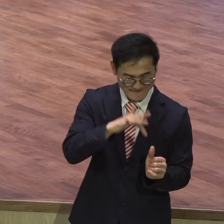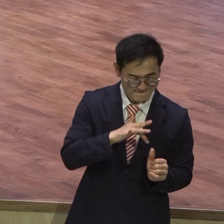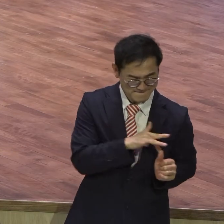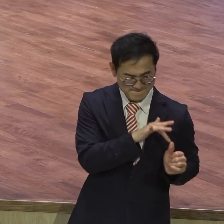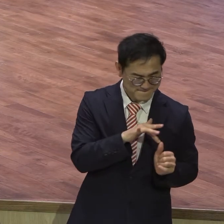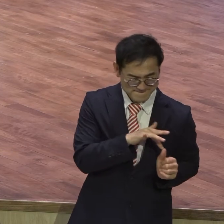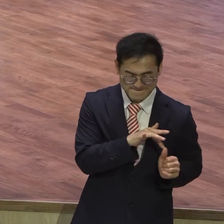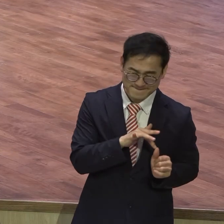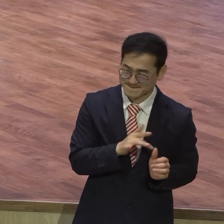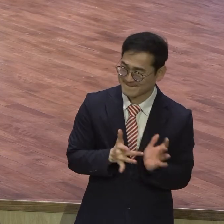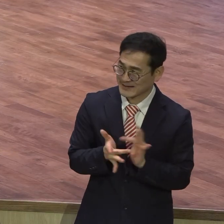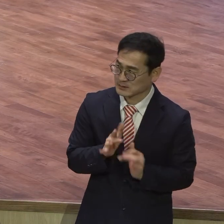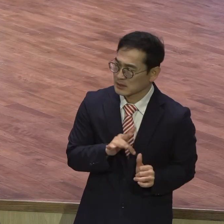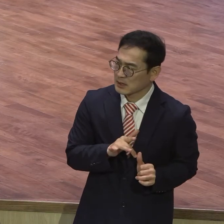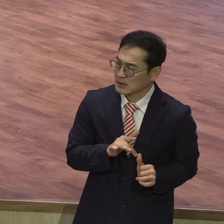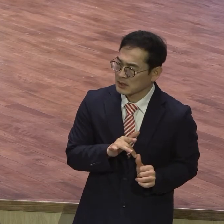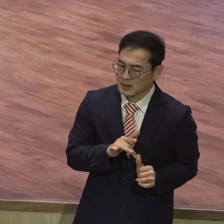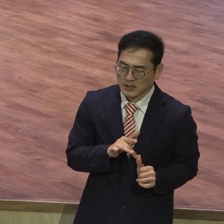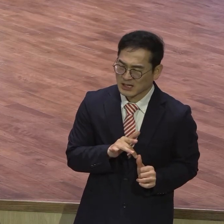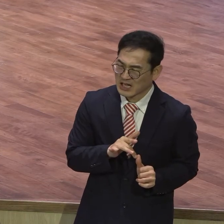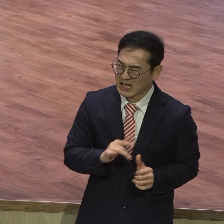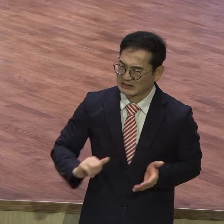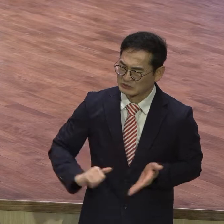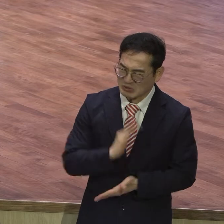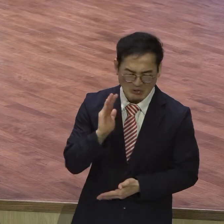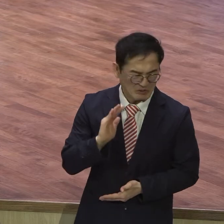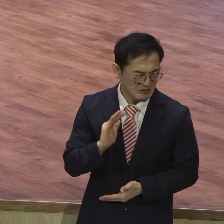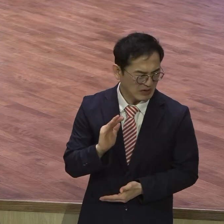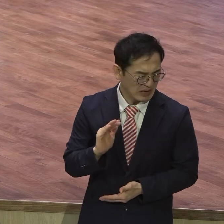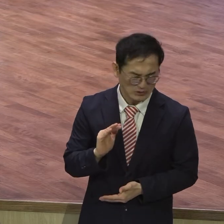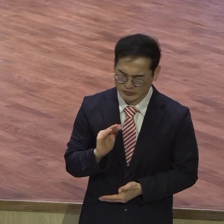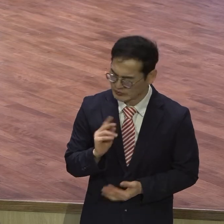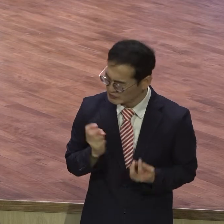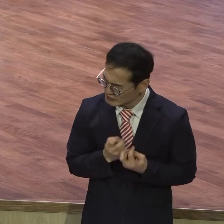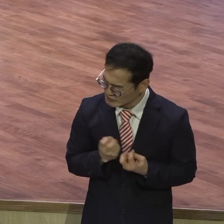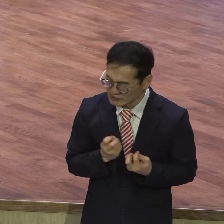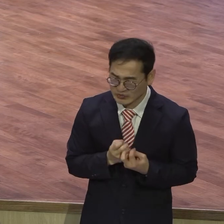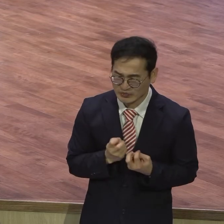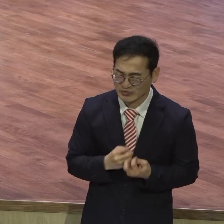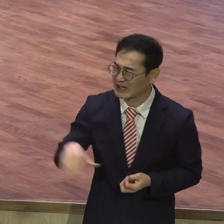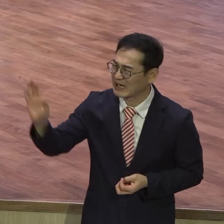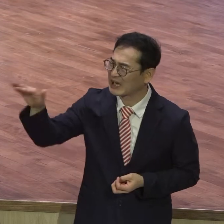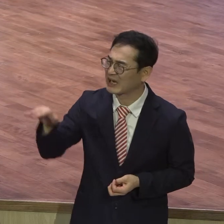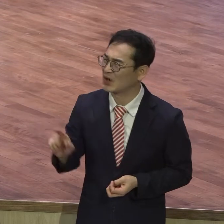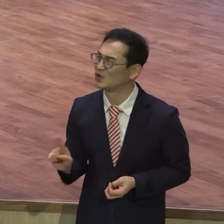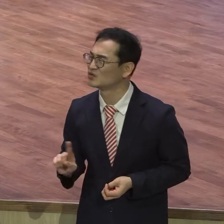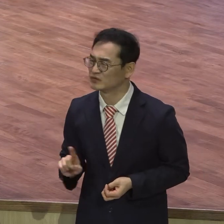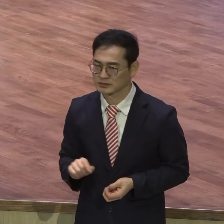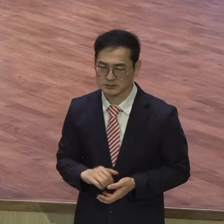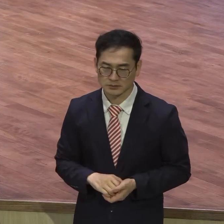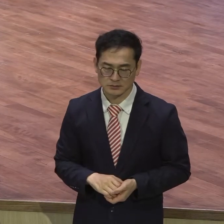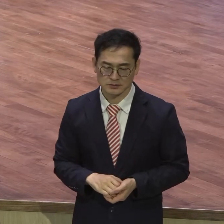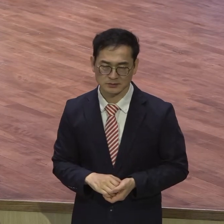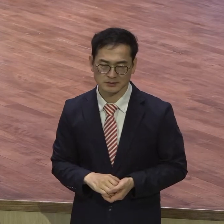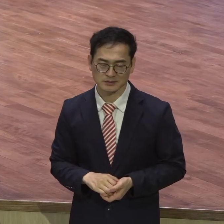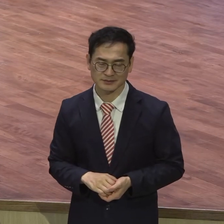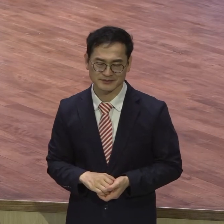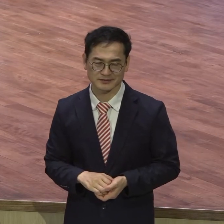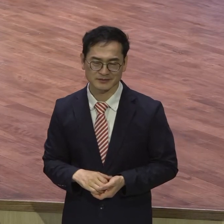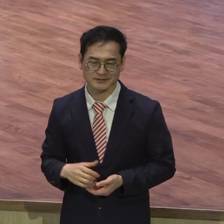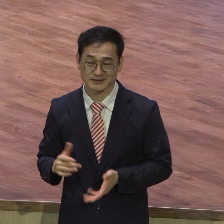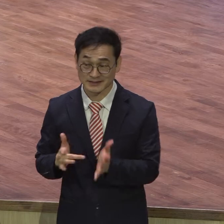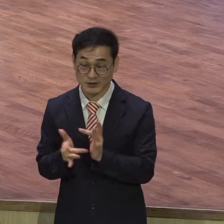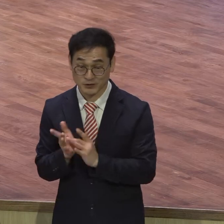알았어요 우리는 예수를 만나면 생명이 살아나지만은 귀신들이